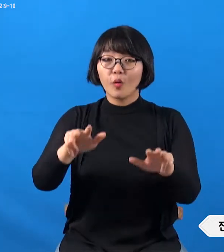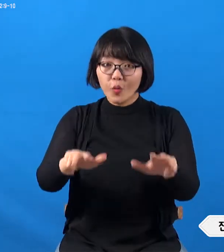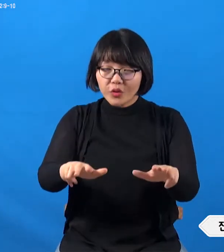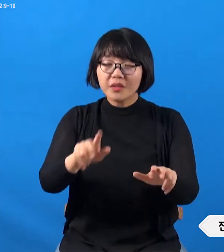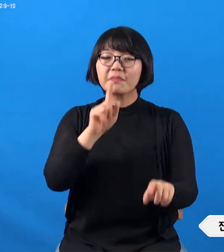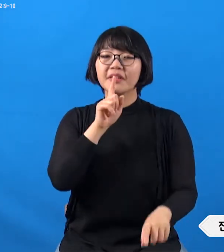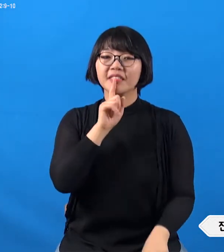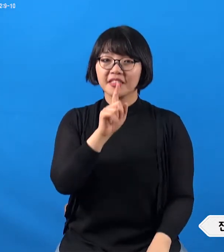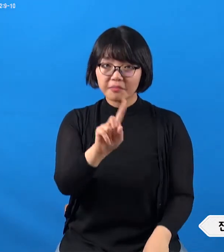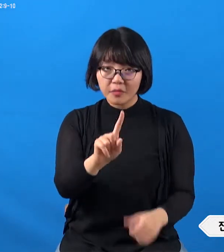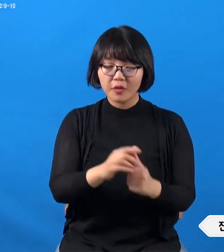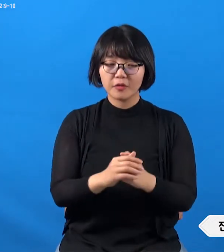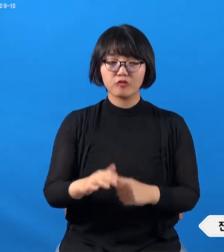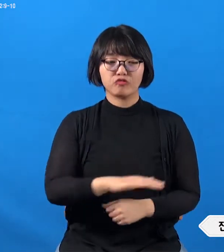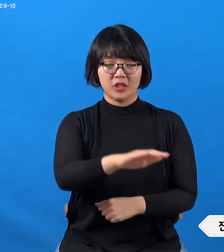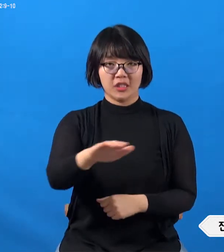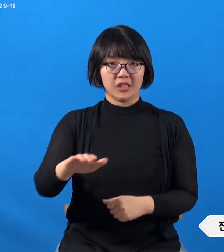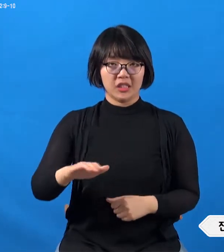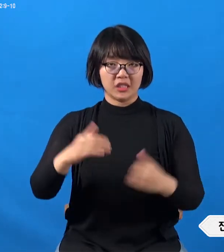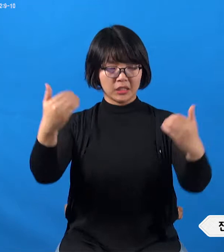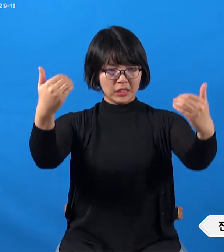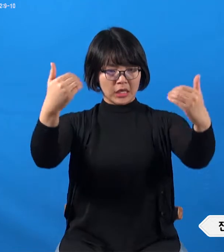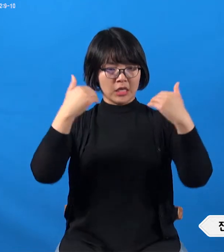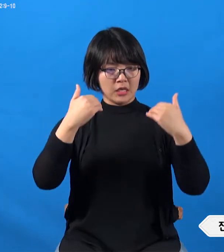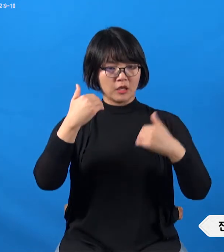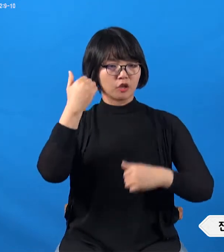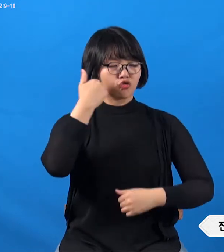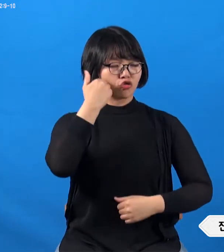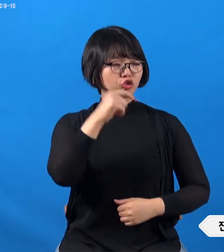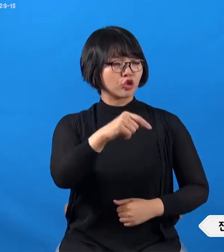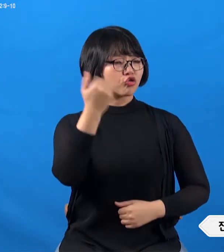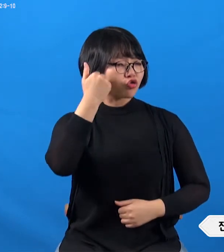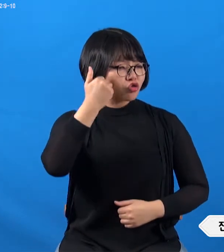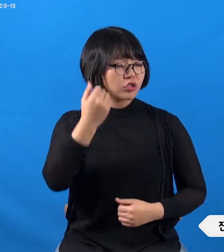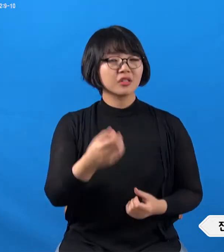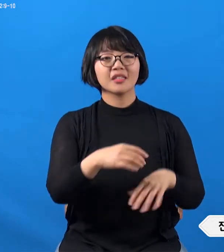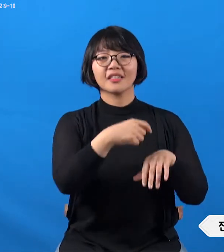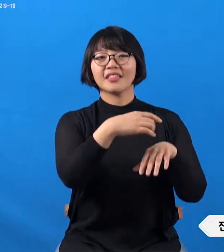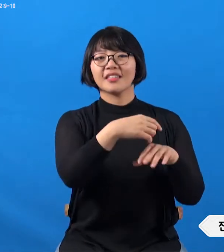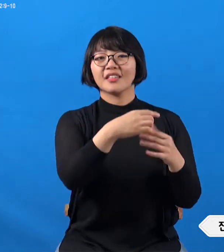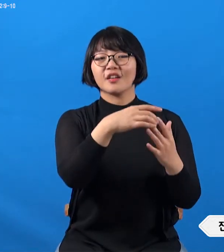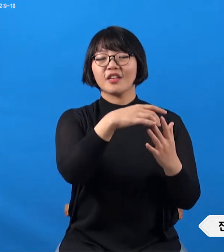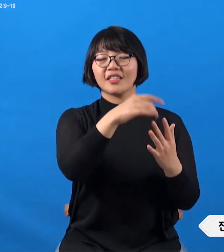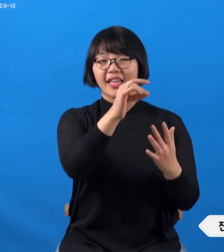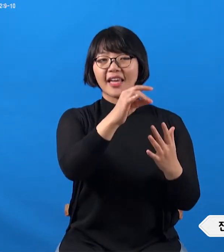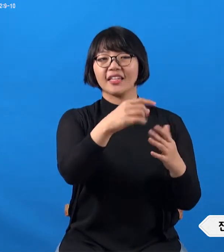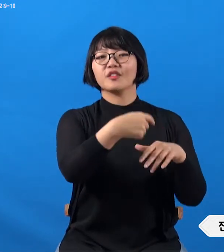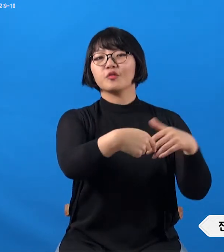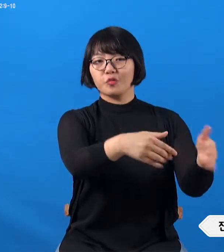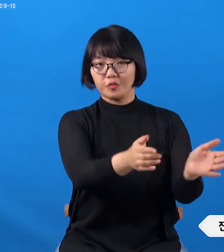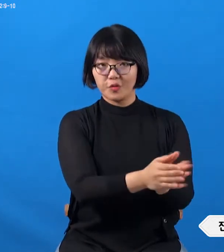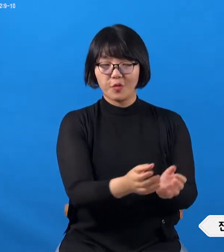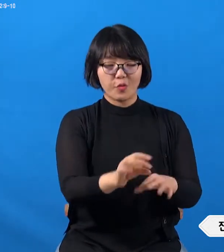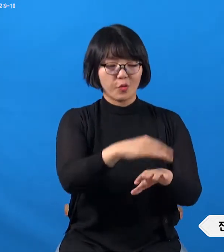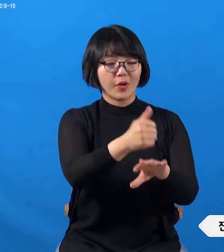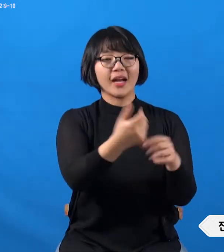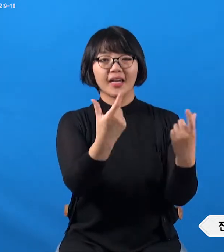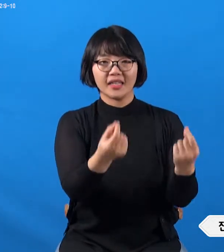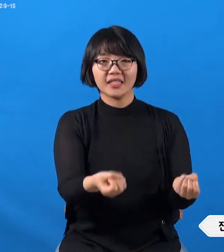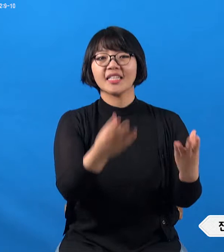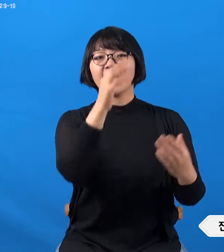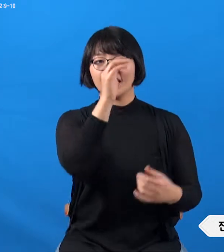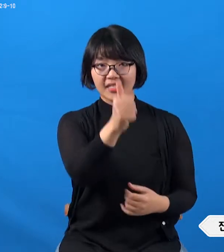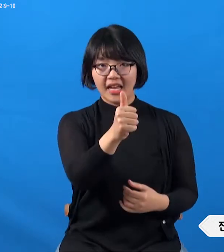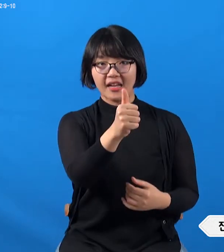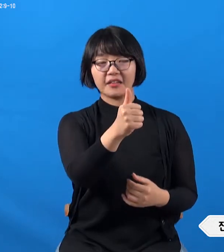오늘 성경은 바로 그런 우리를 향해 너희는 택하신 족속 왕같은 제사장이다 라고